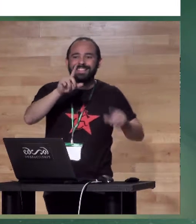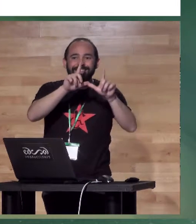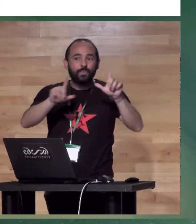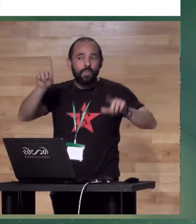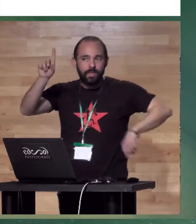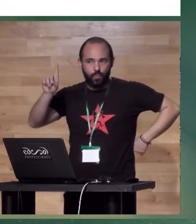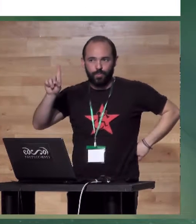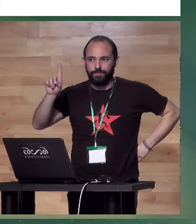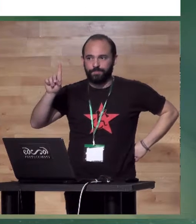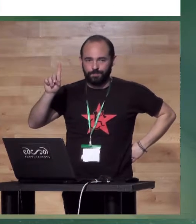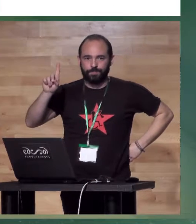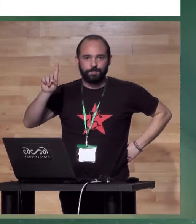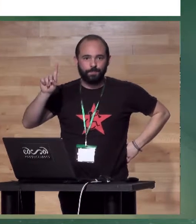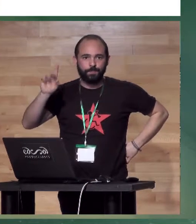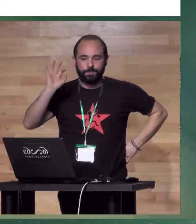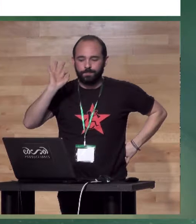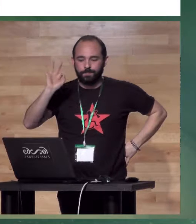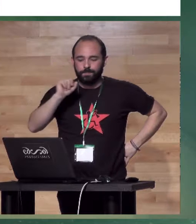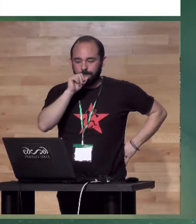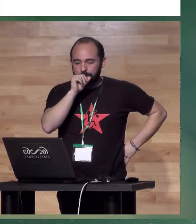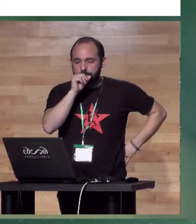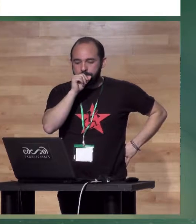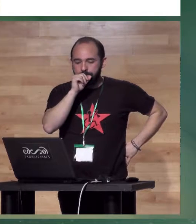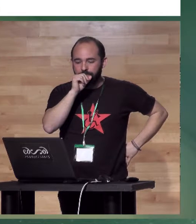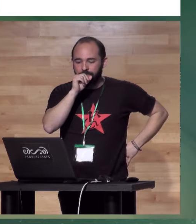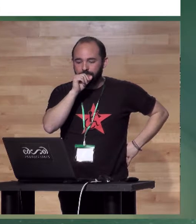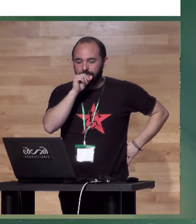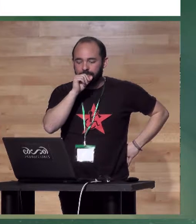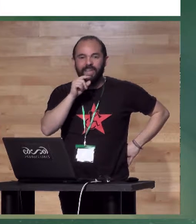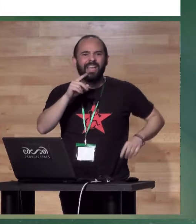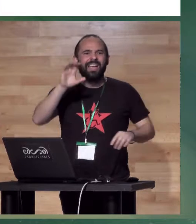Mira, esto es secuencia 1, ¿vale?